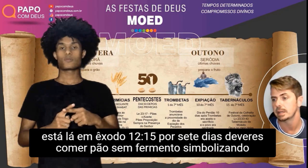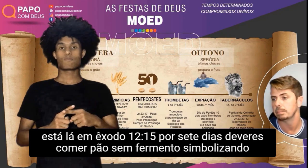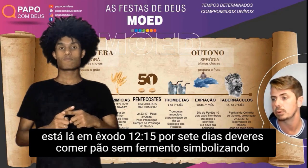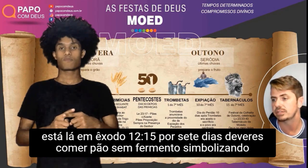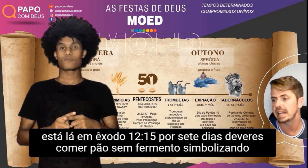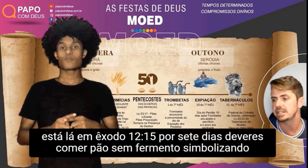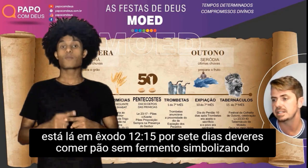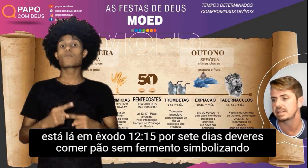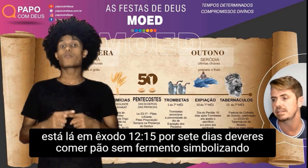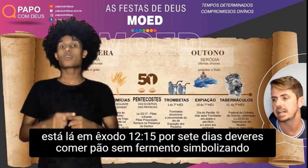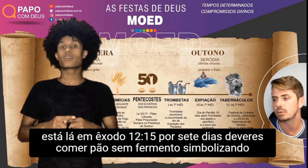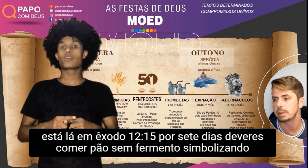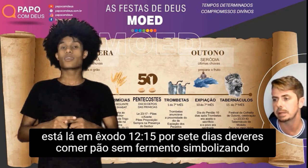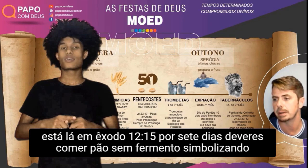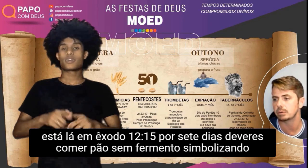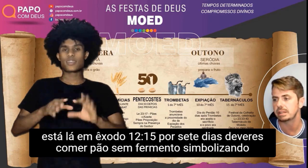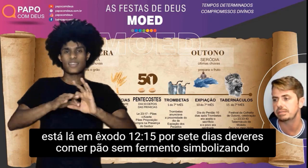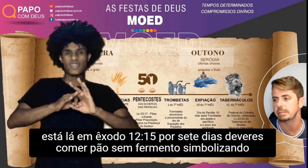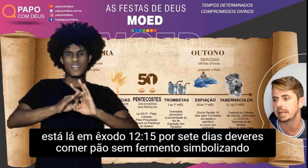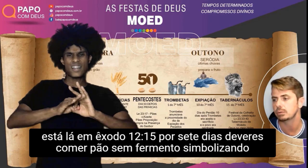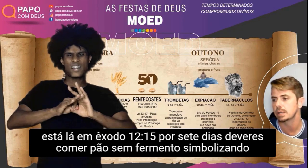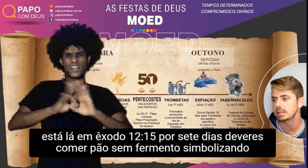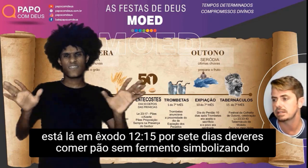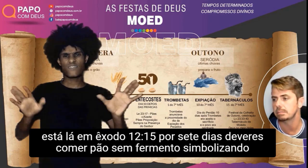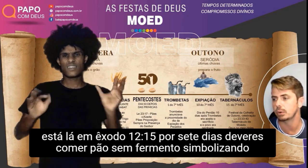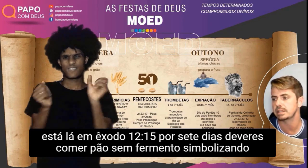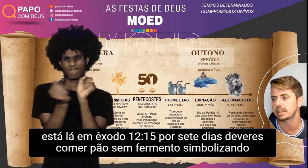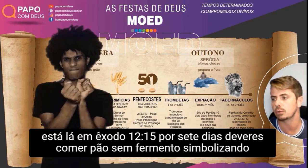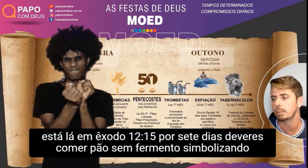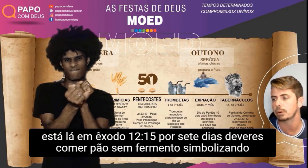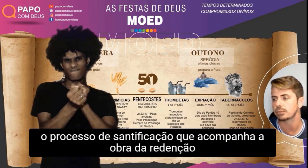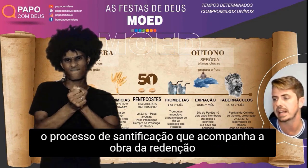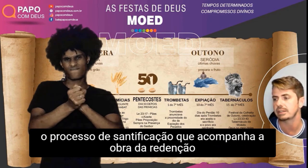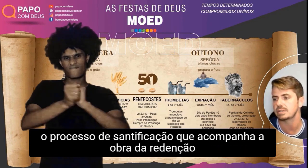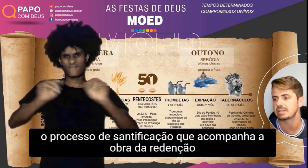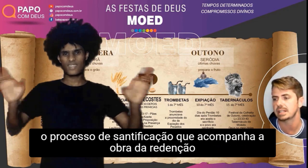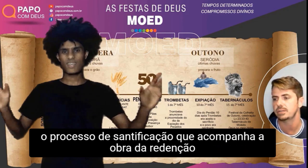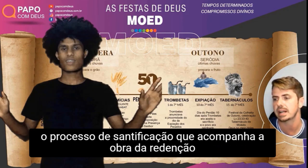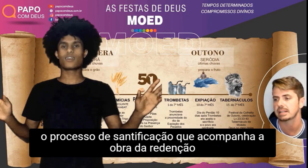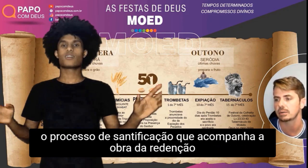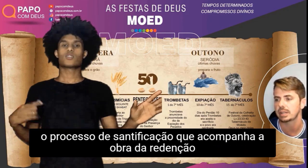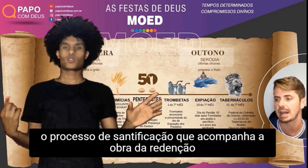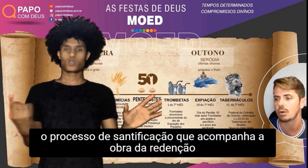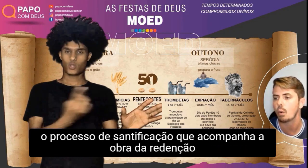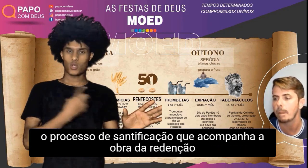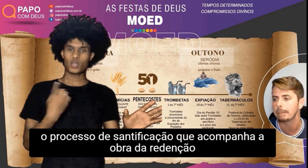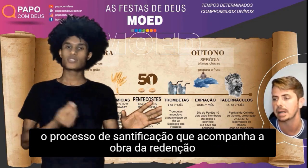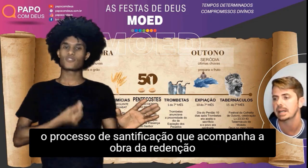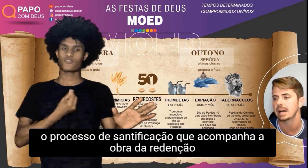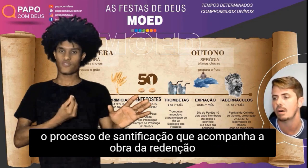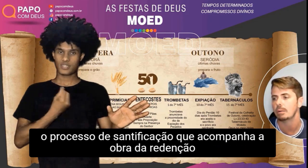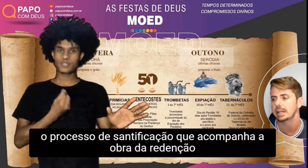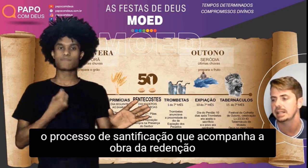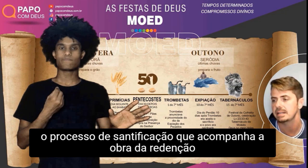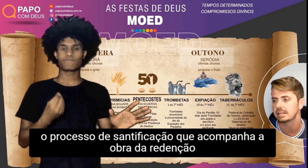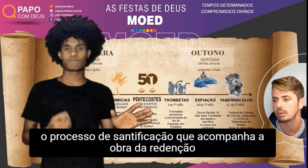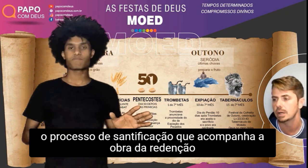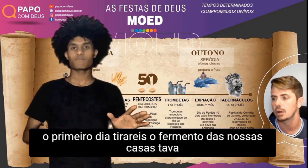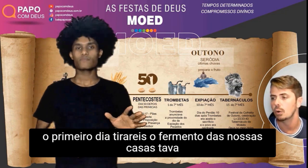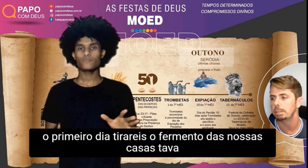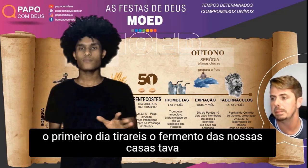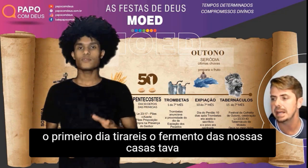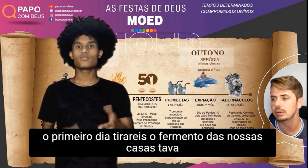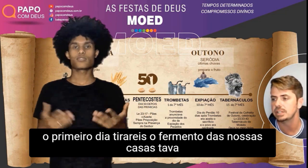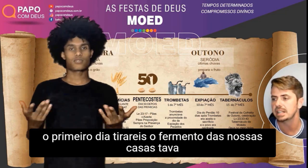12:15. Por 7 dias devereis comer pão sem fermento, simbolizando o processo de santificação que acompanha a obra da